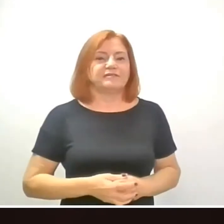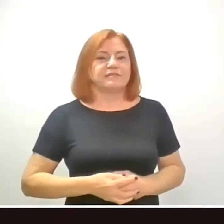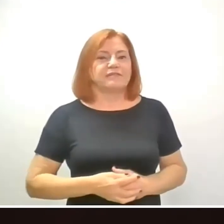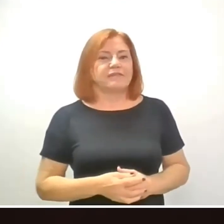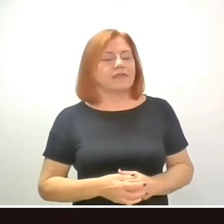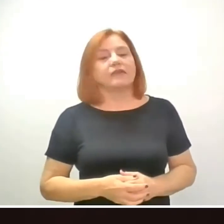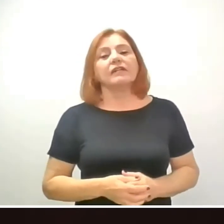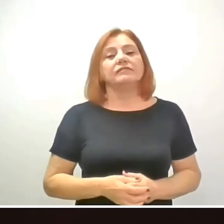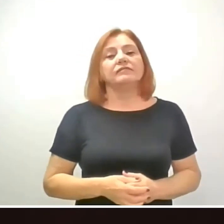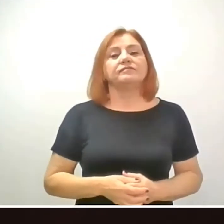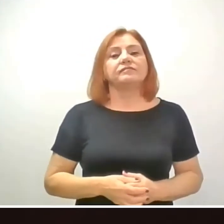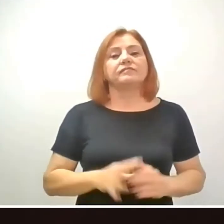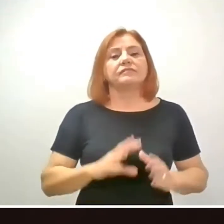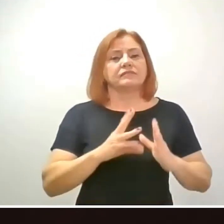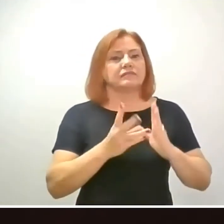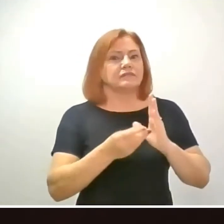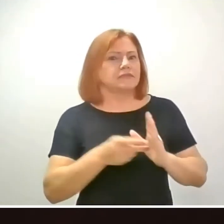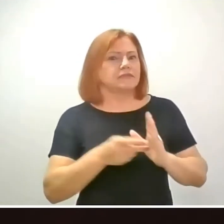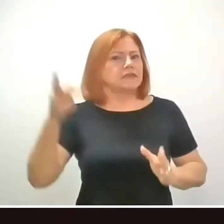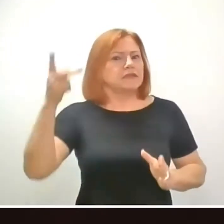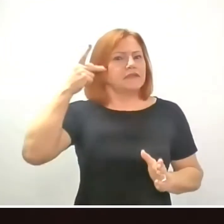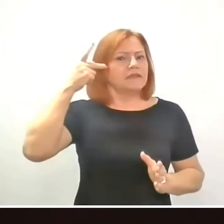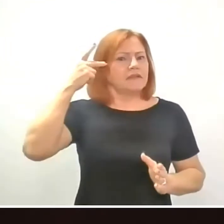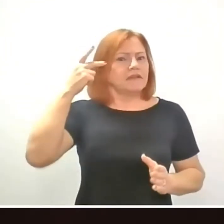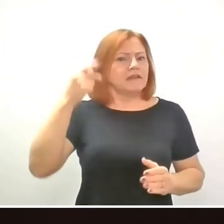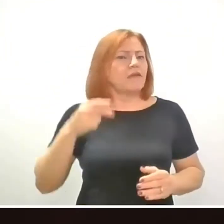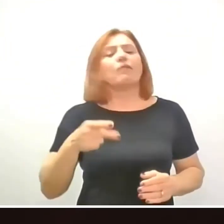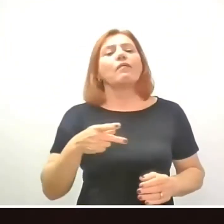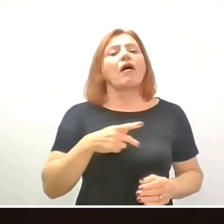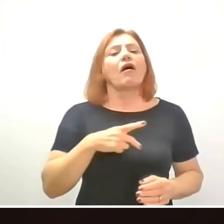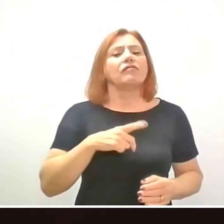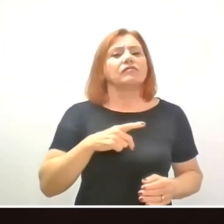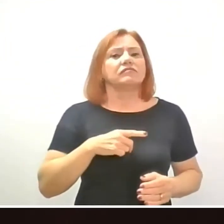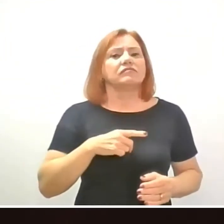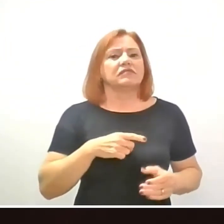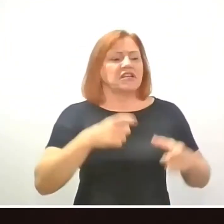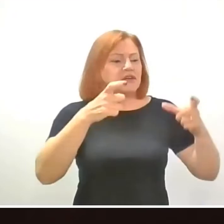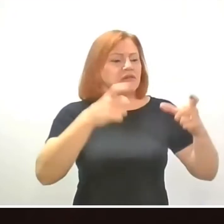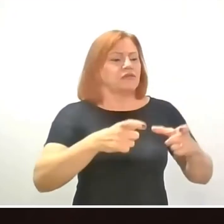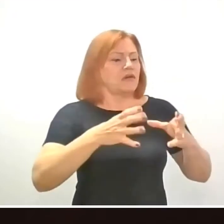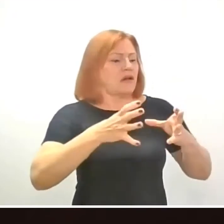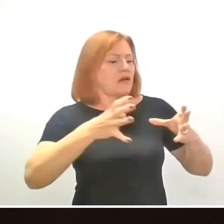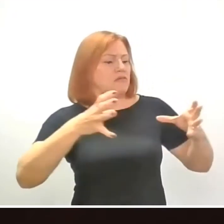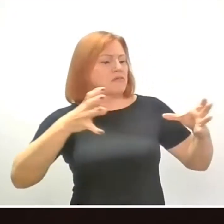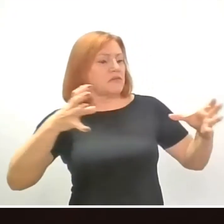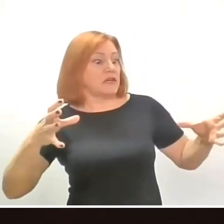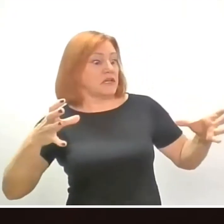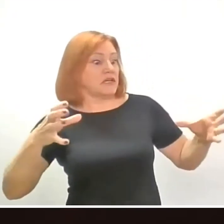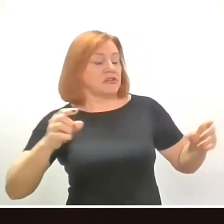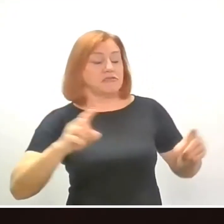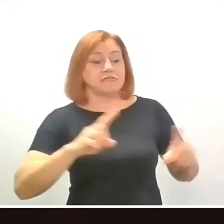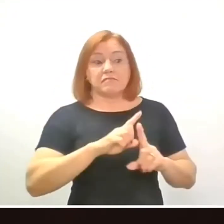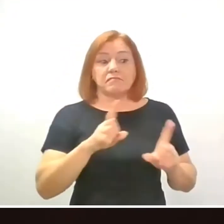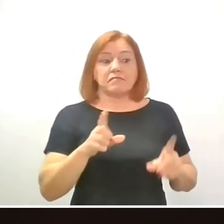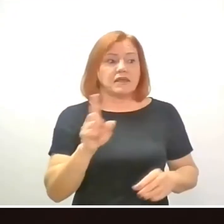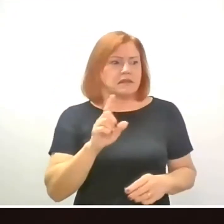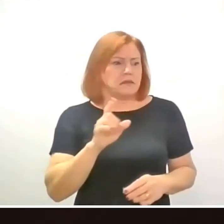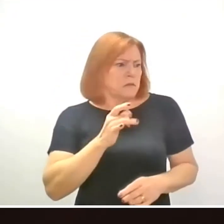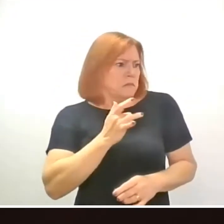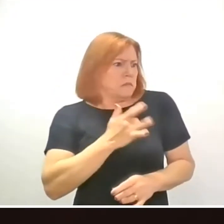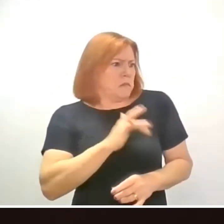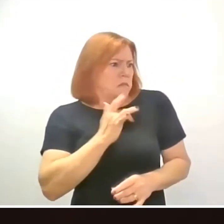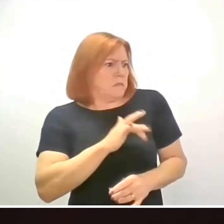irmão, se você vê que não tem suntuosidade, não tem nada disso para amedrontar o homem. Parece que o homem fica pequeno